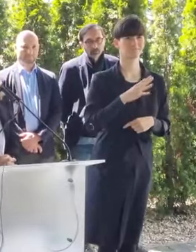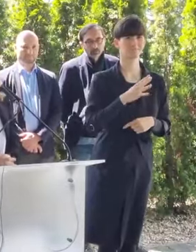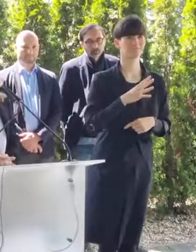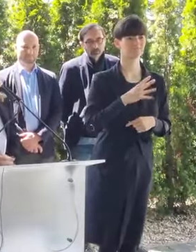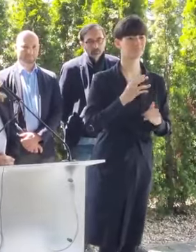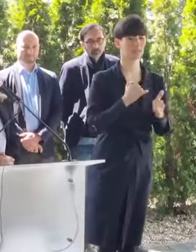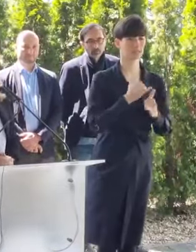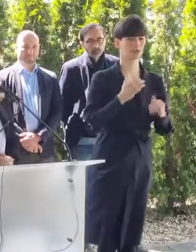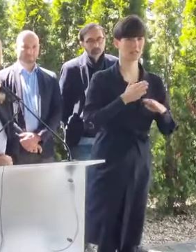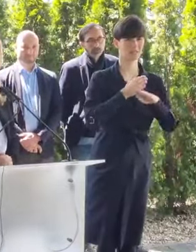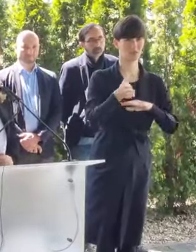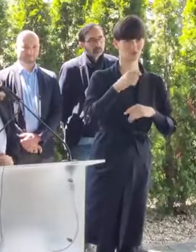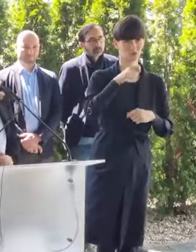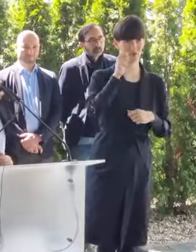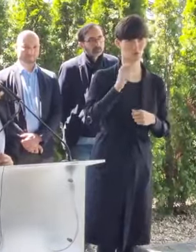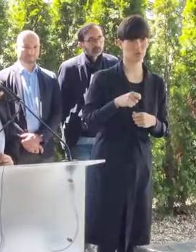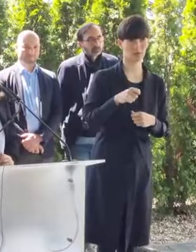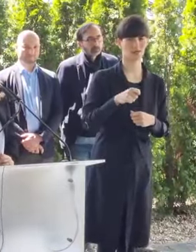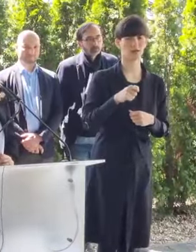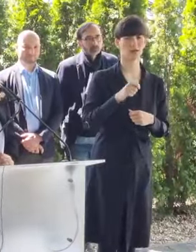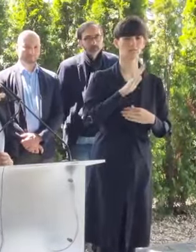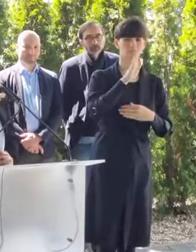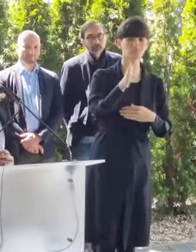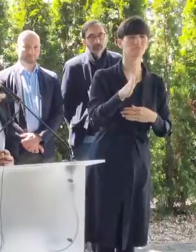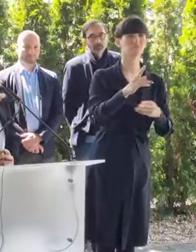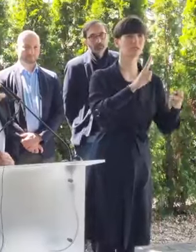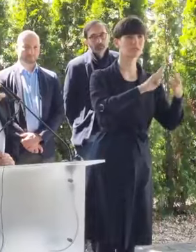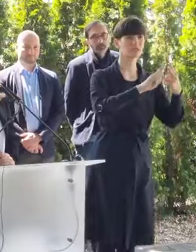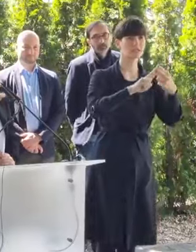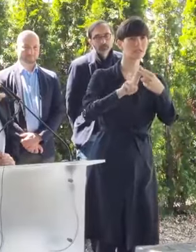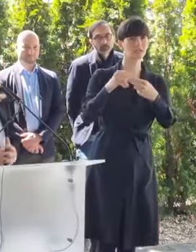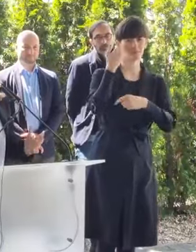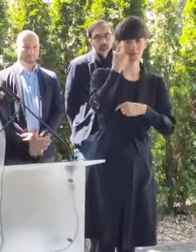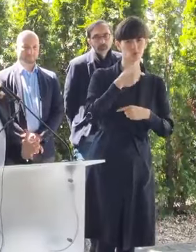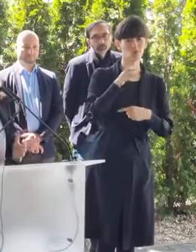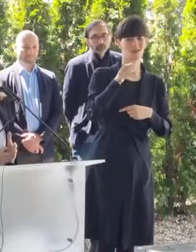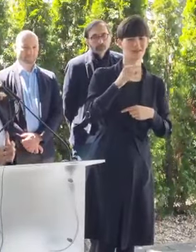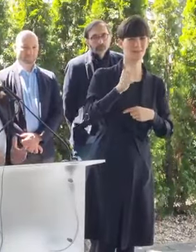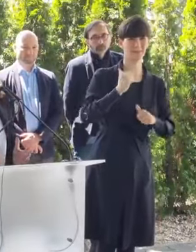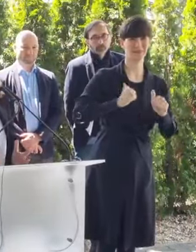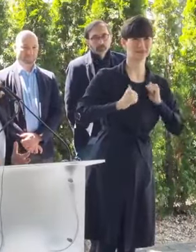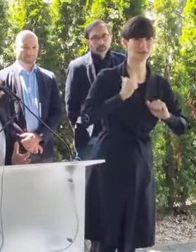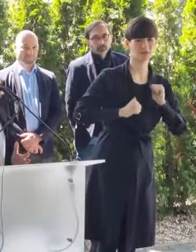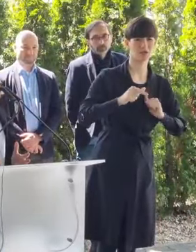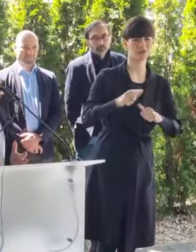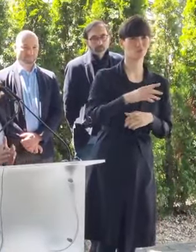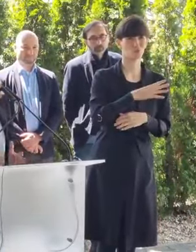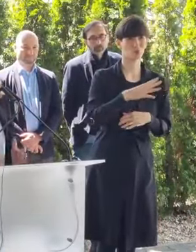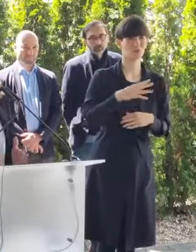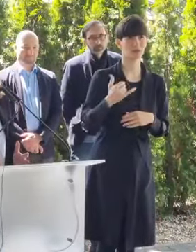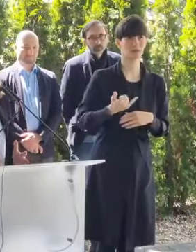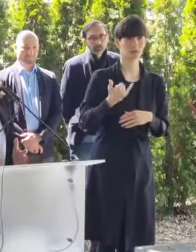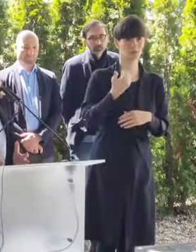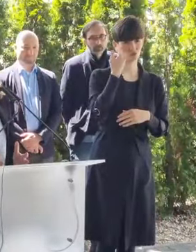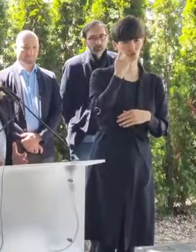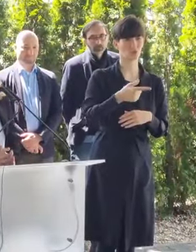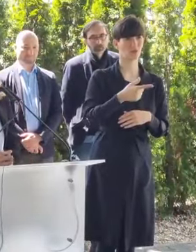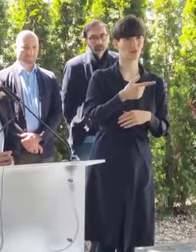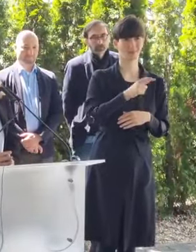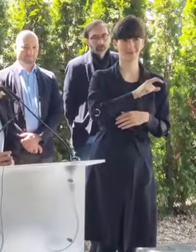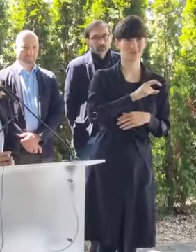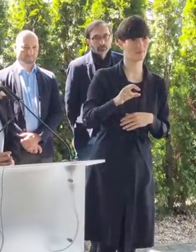spomínala, byť tam a hovoriť s ľuďmi, ktorí neuveriteľne trpia, bežní ľudia, ktorí nikomu nič neurobili, nevinné obete